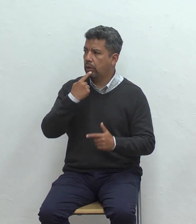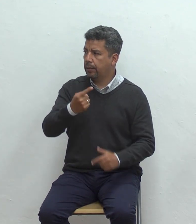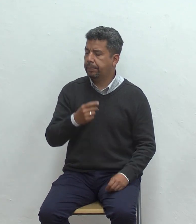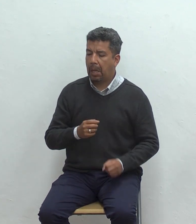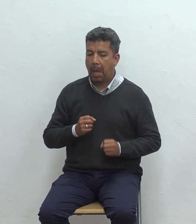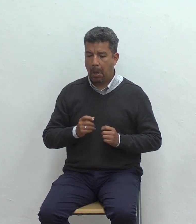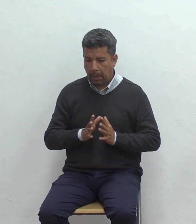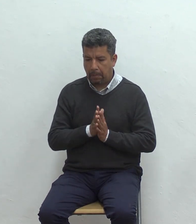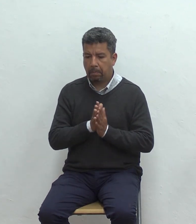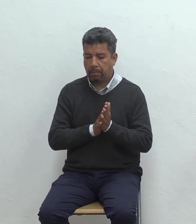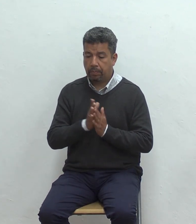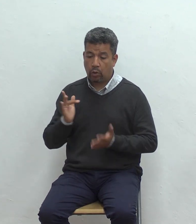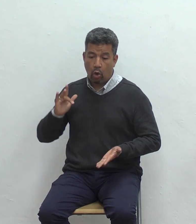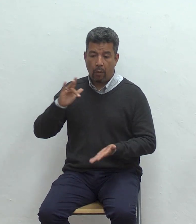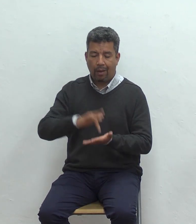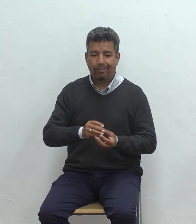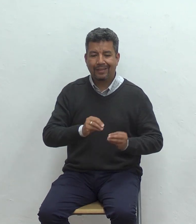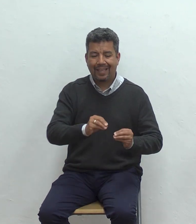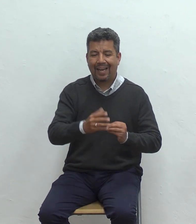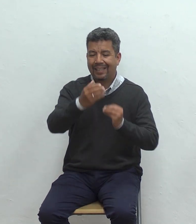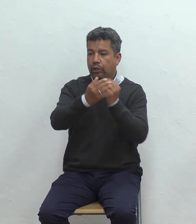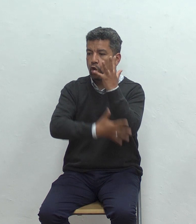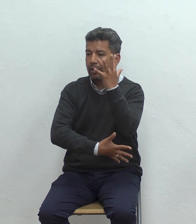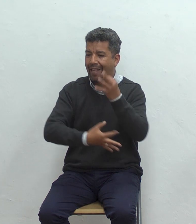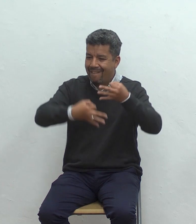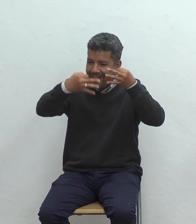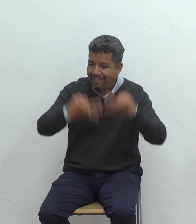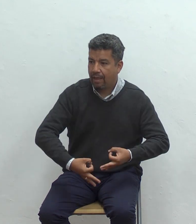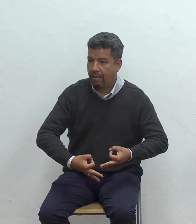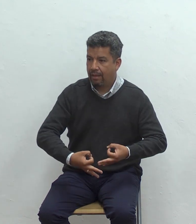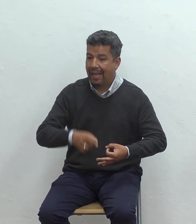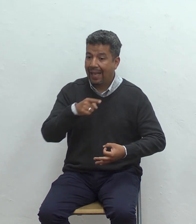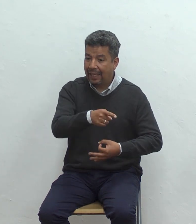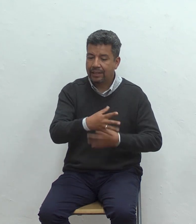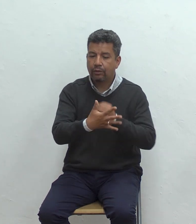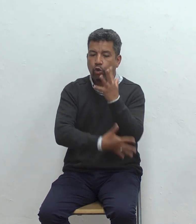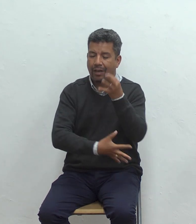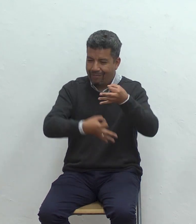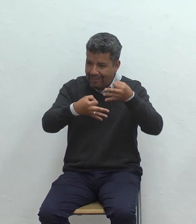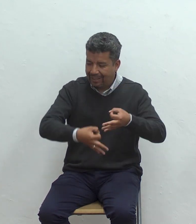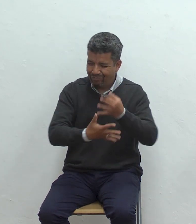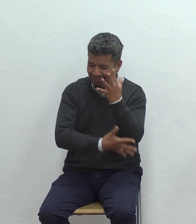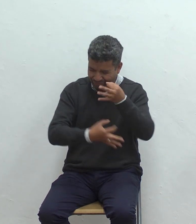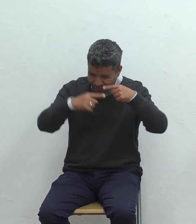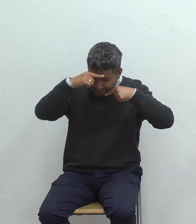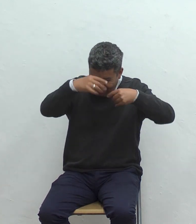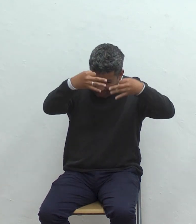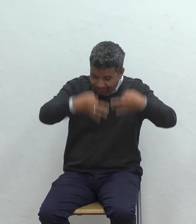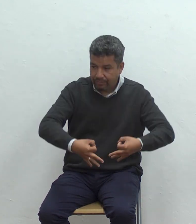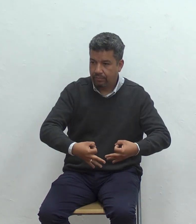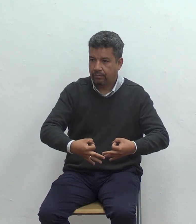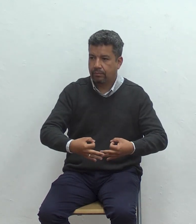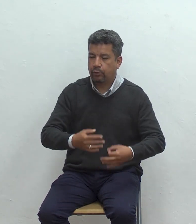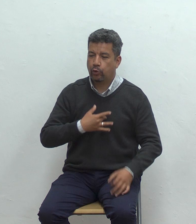bueno, vengo a traerles la doctrina verdadera. Esta sí es la doctrina verdadera.